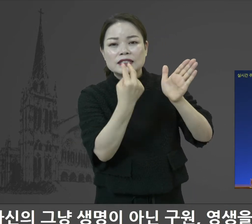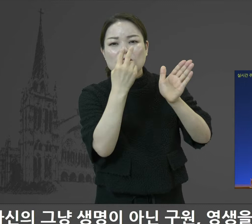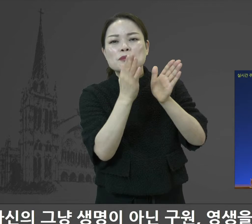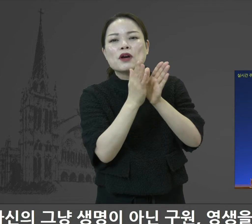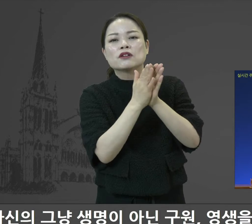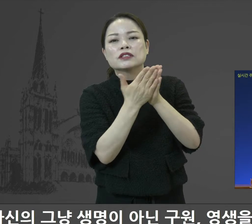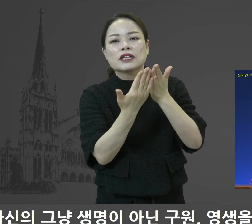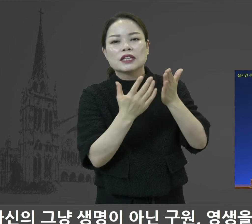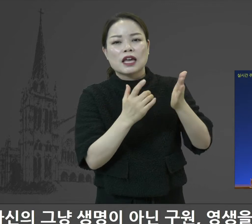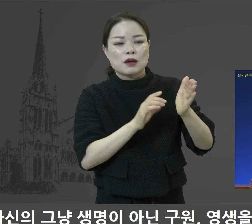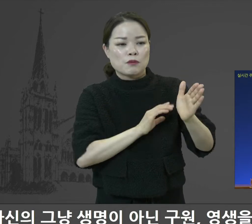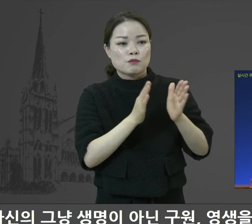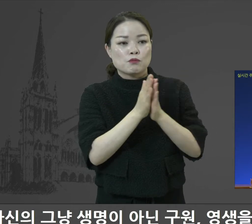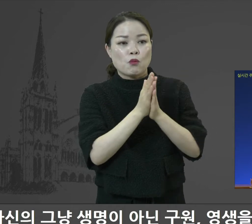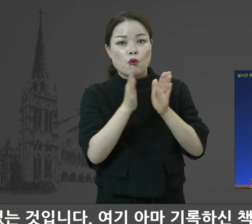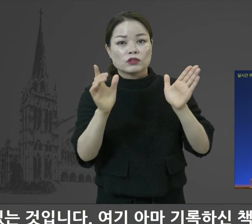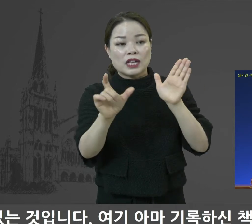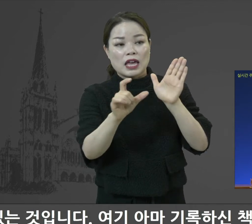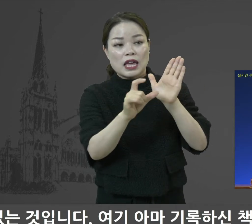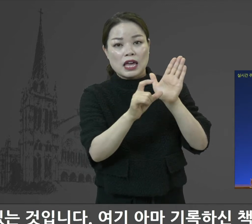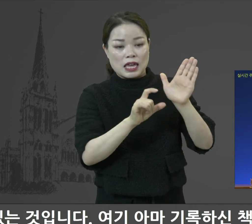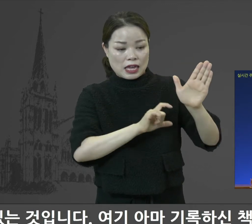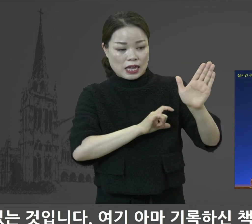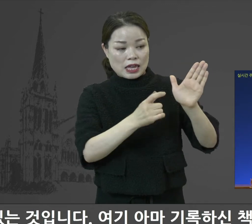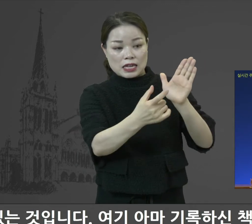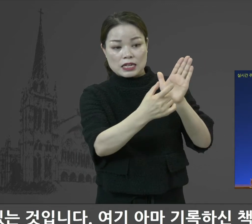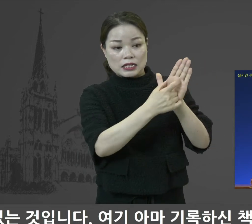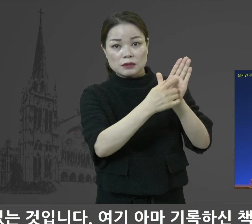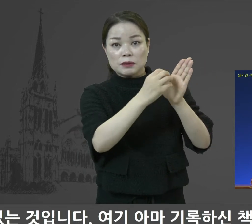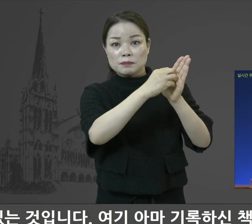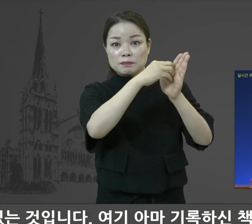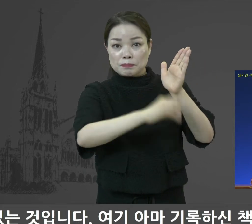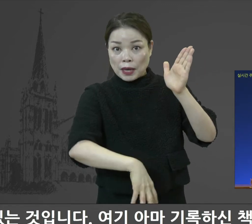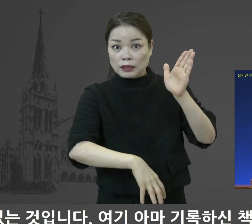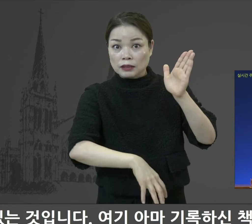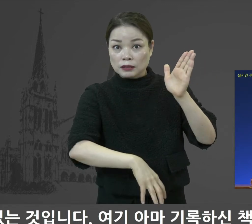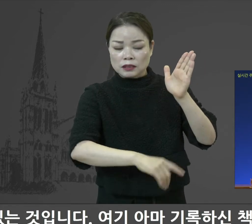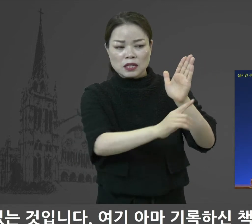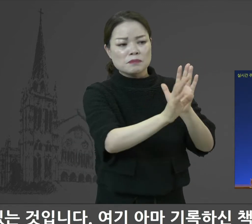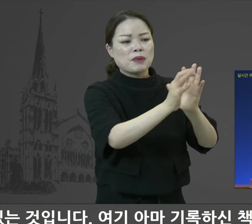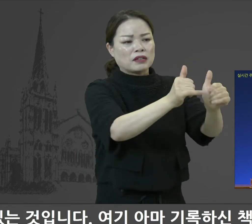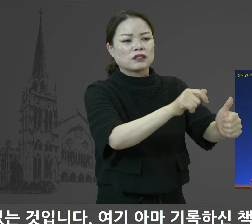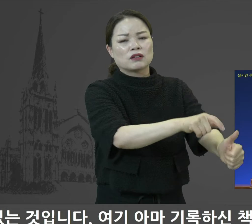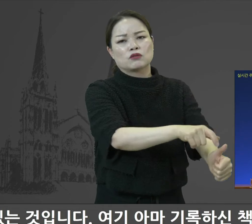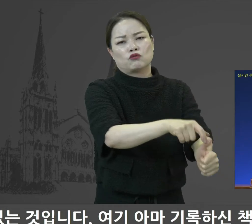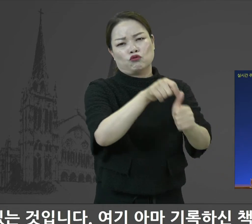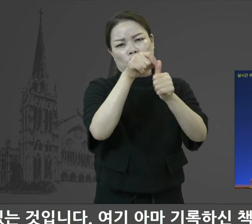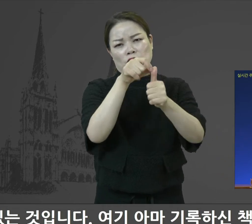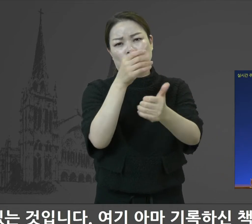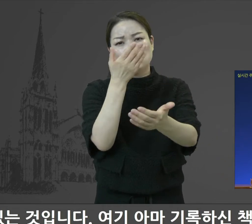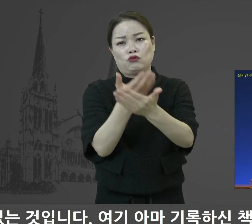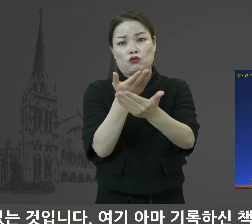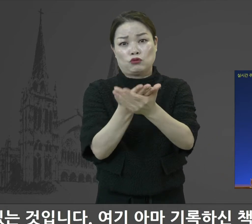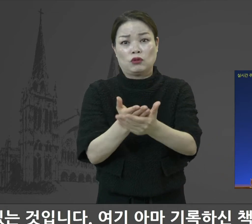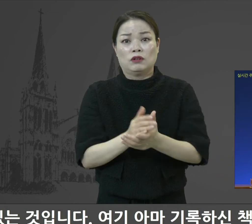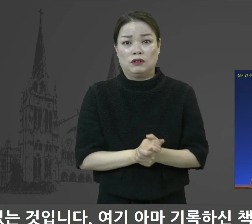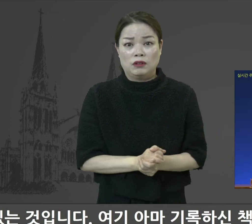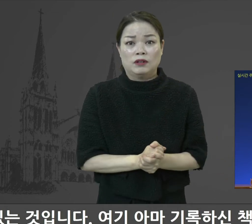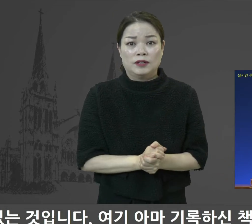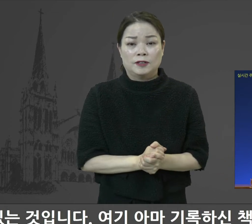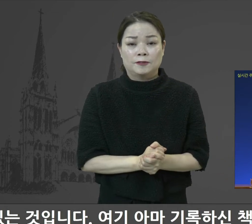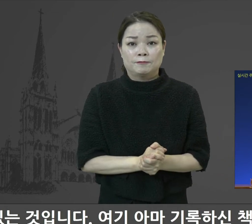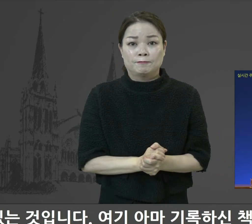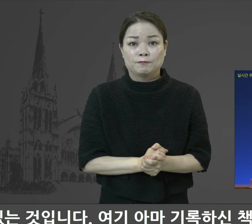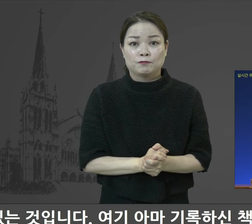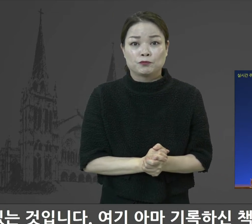생명책을 이야기할 가능성이 많겠죠. 거기서 자기를 제하여 버리더라도 이 백성을 용서하여 달라고